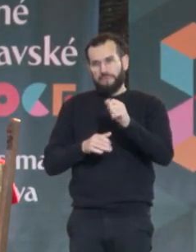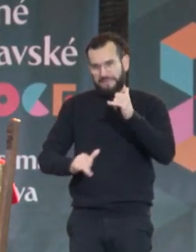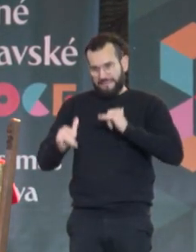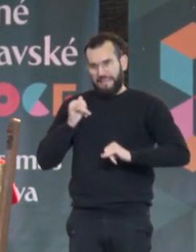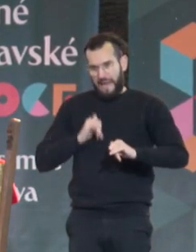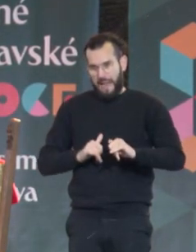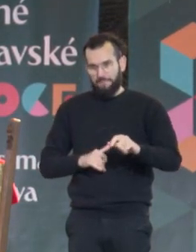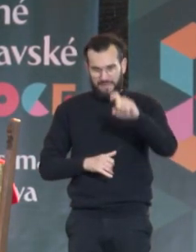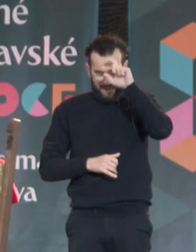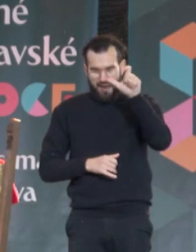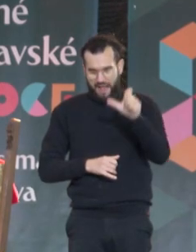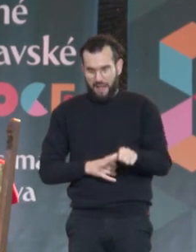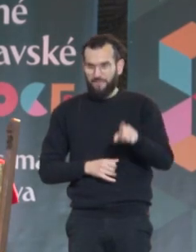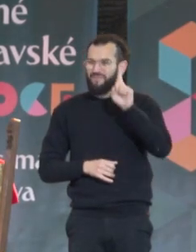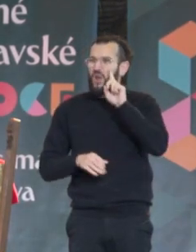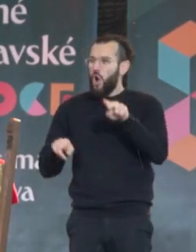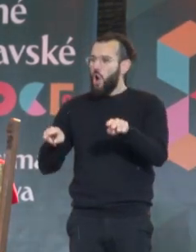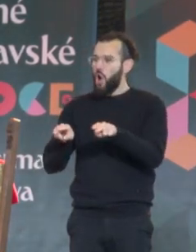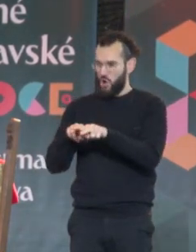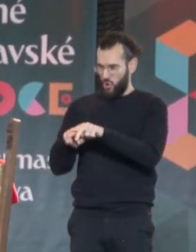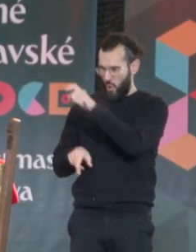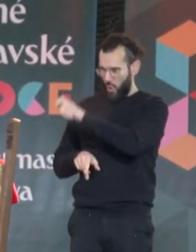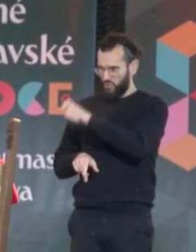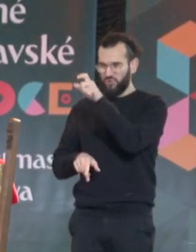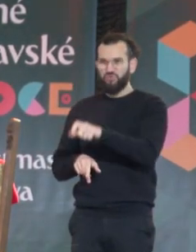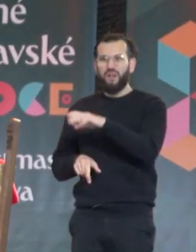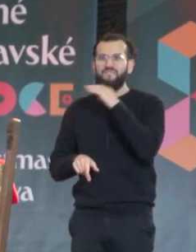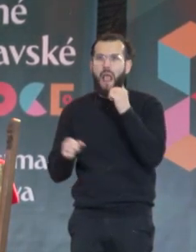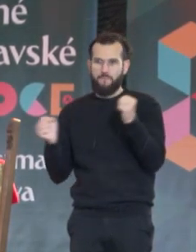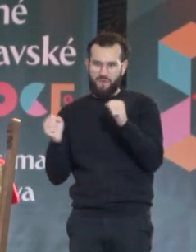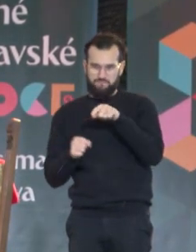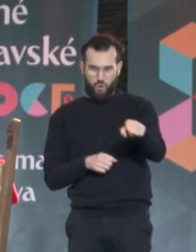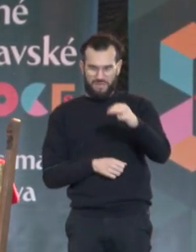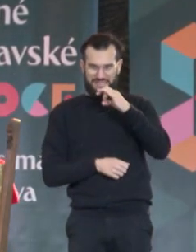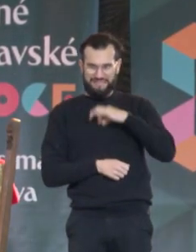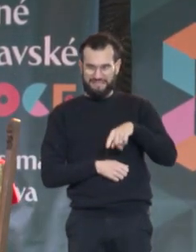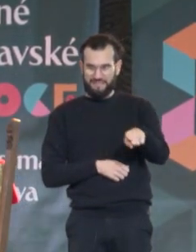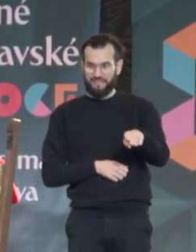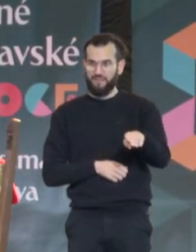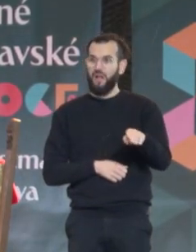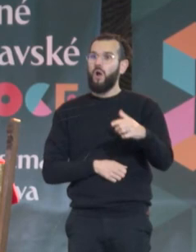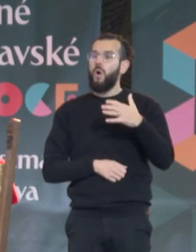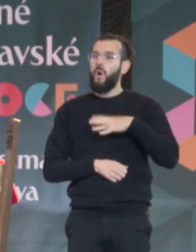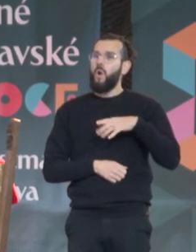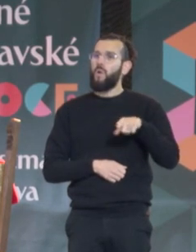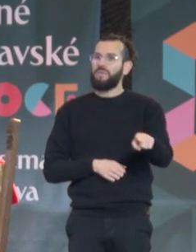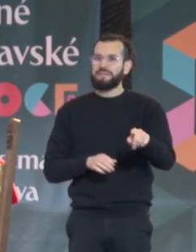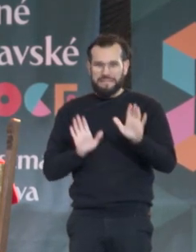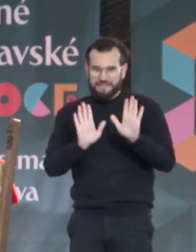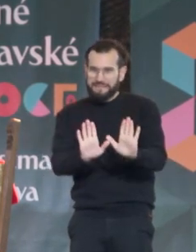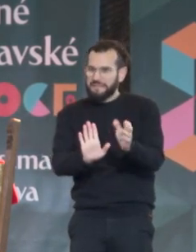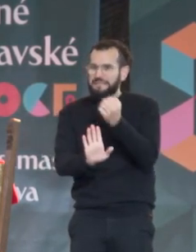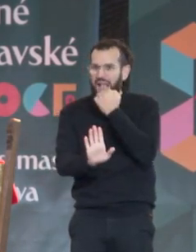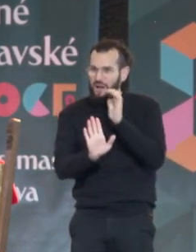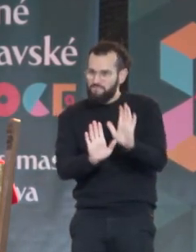pretože rodičia sa o neho samozrejme veľmi boja a snažia sa ho udržať čo najviac v bezpečí,